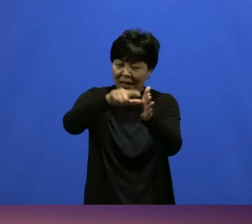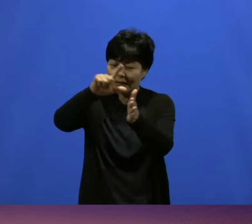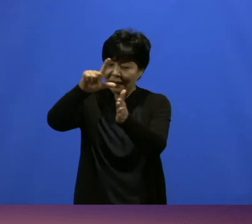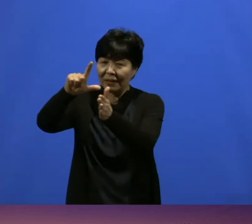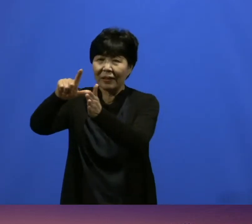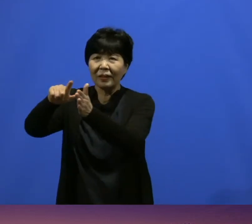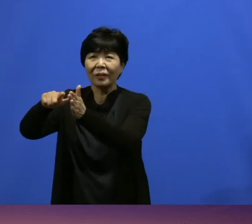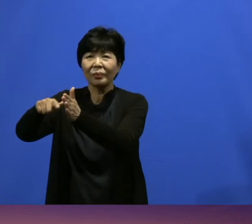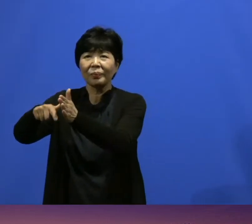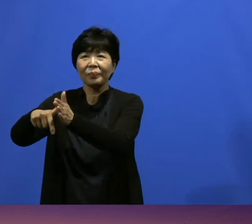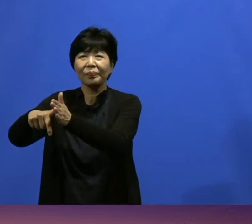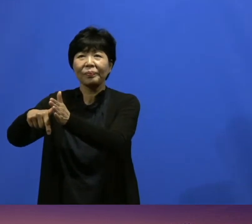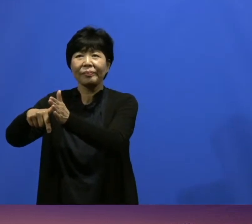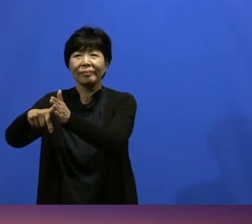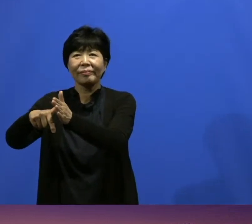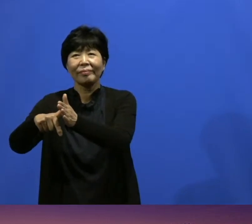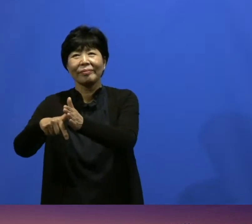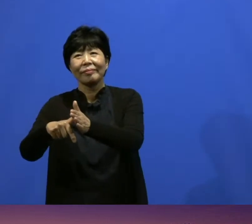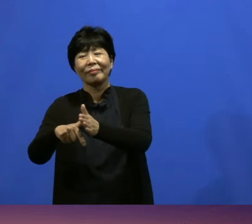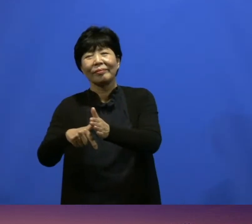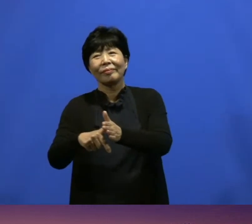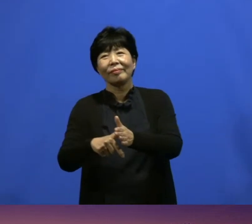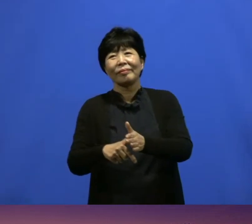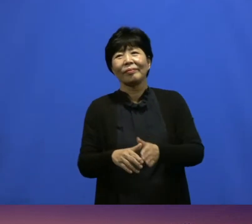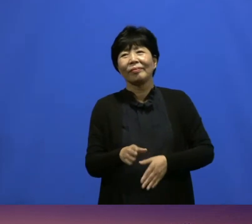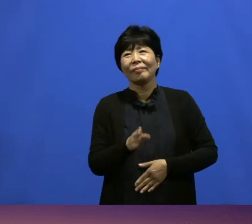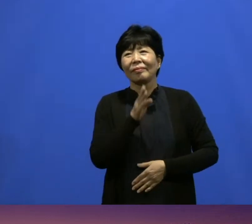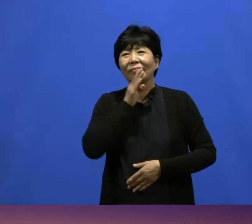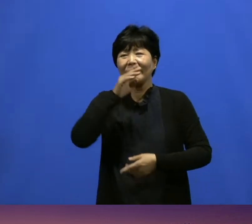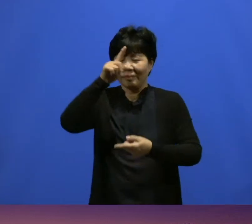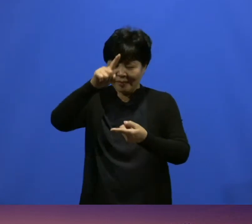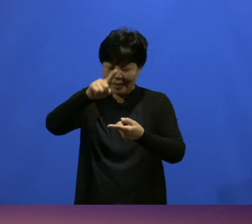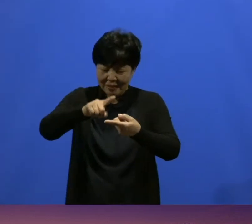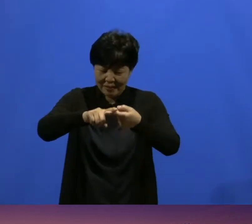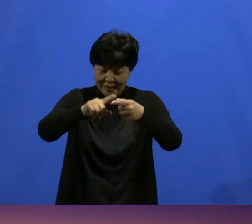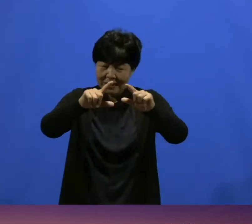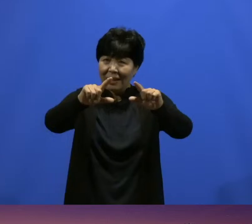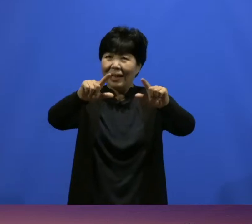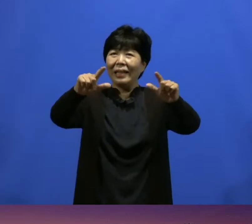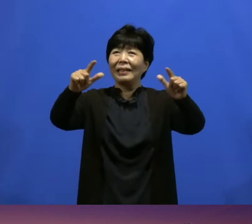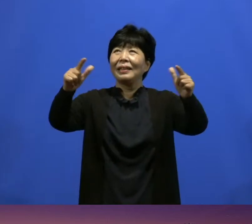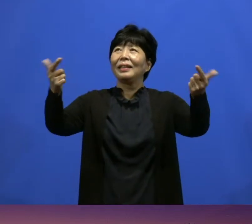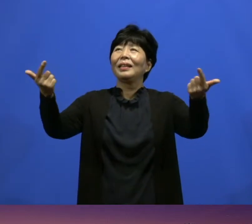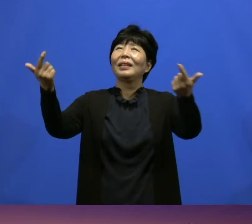순간이 단련한